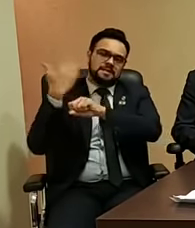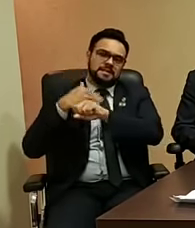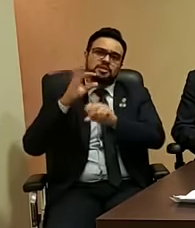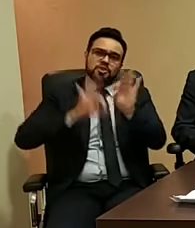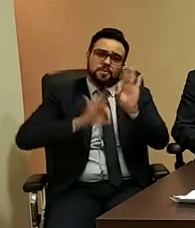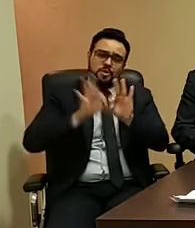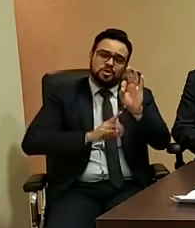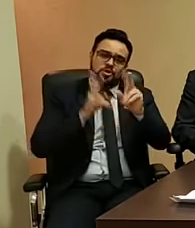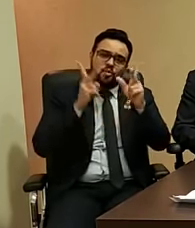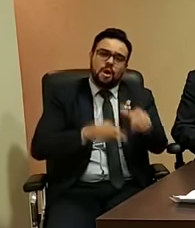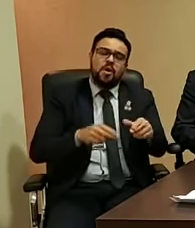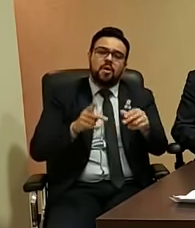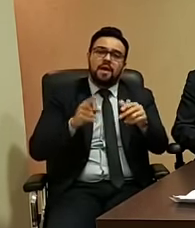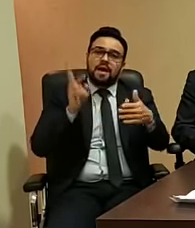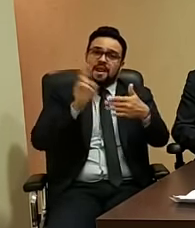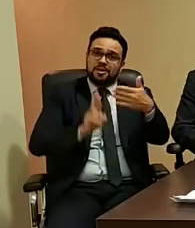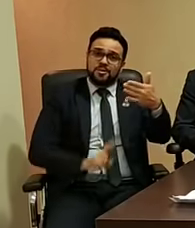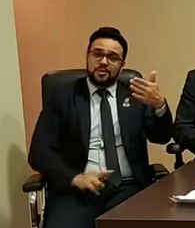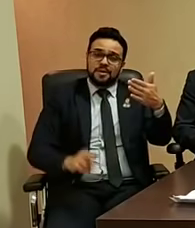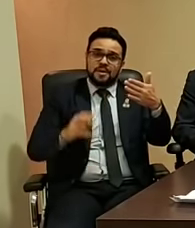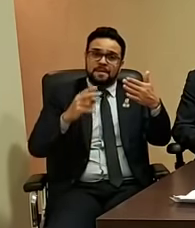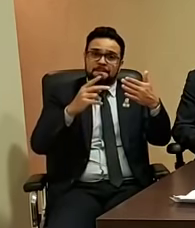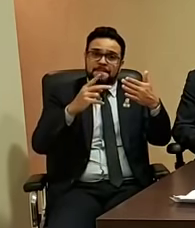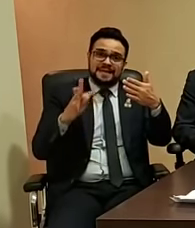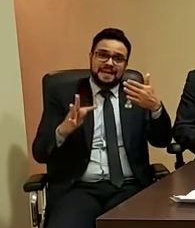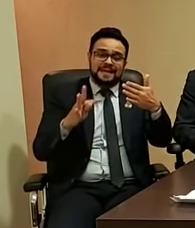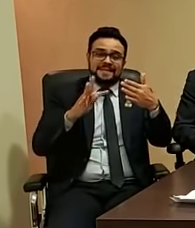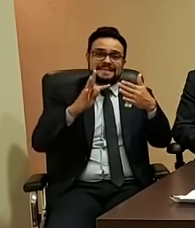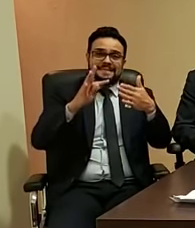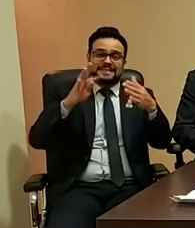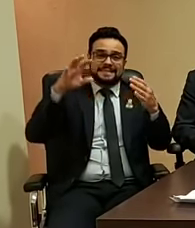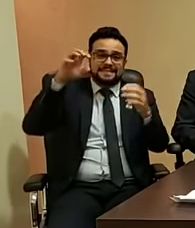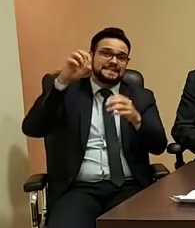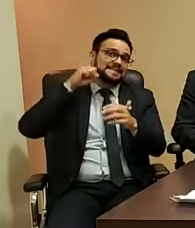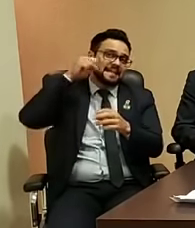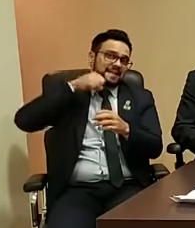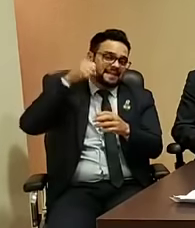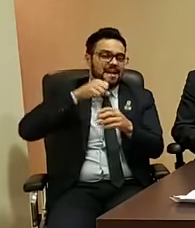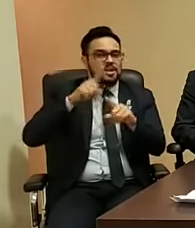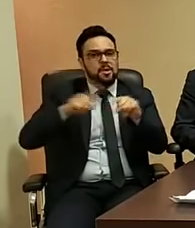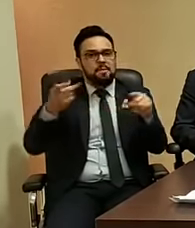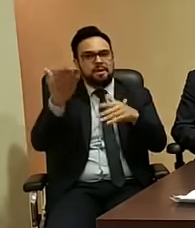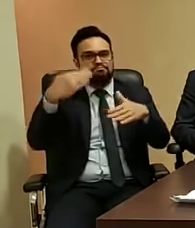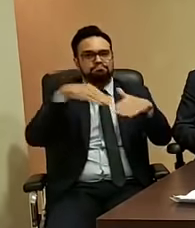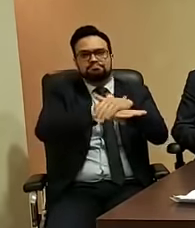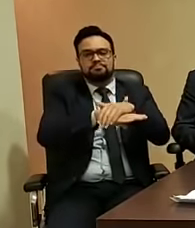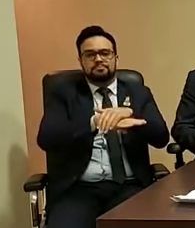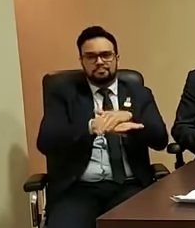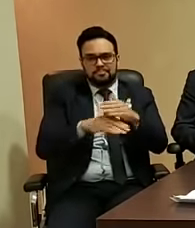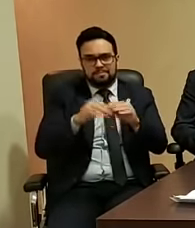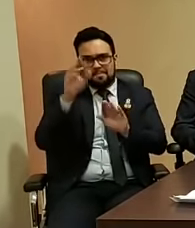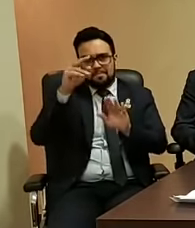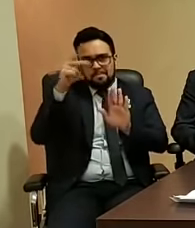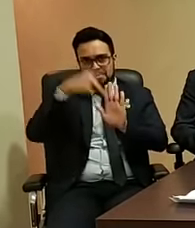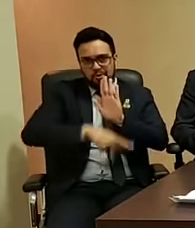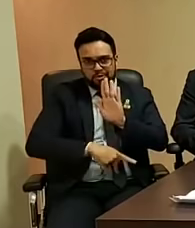e a relatoria do PT no Senado sepultou, arquivou esse projeto nesse sentido. E deixo bem claro que